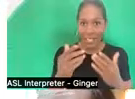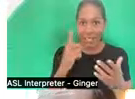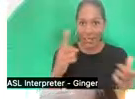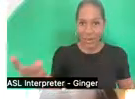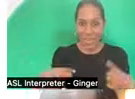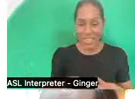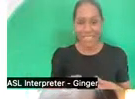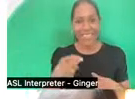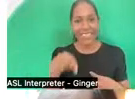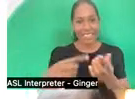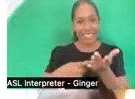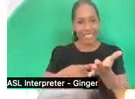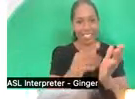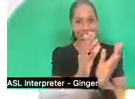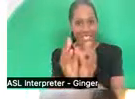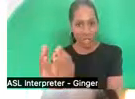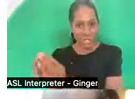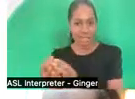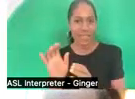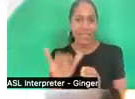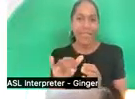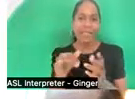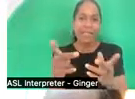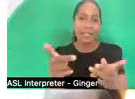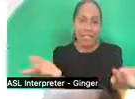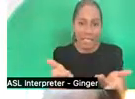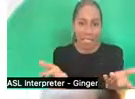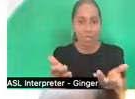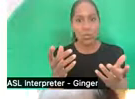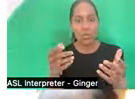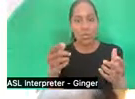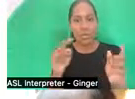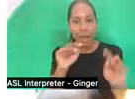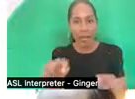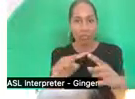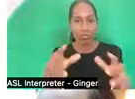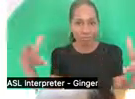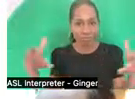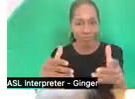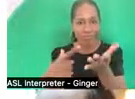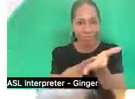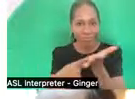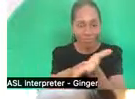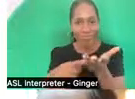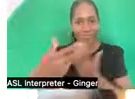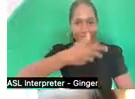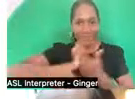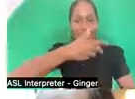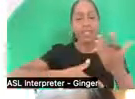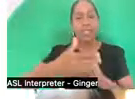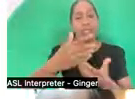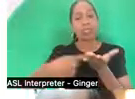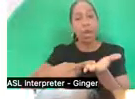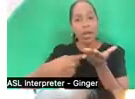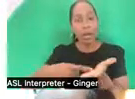estar aquí esta charla esta serie de charlas es un lugar para que los otros intercesores se reúnan y participen